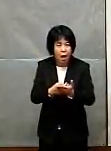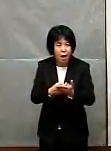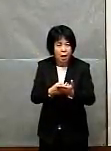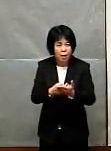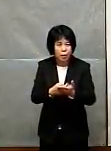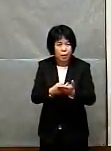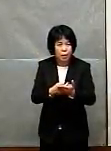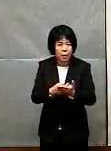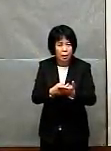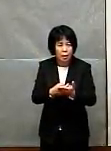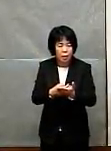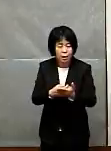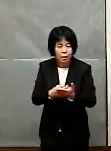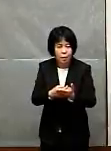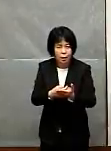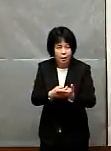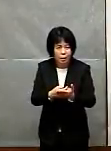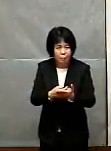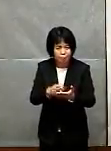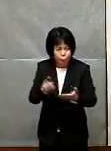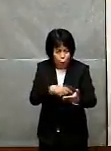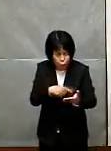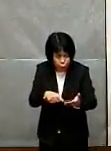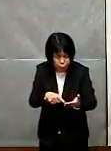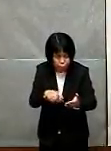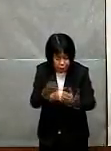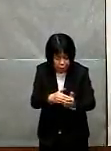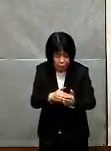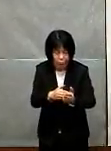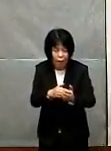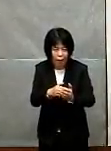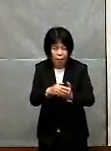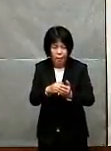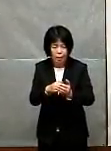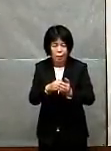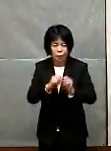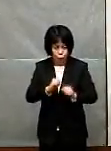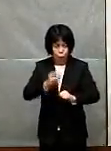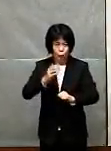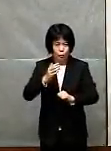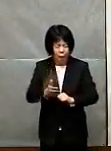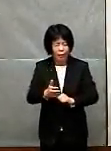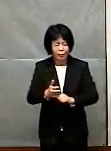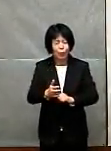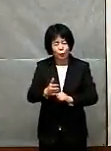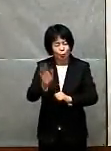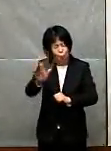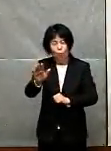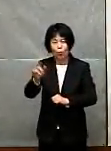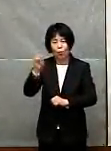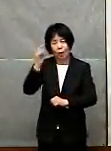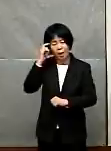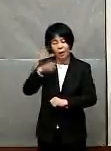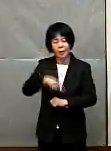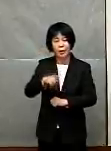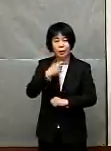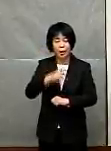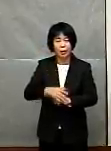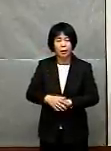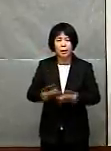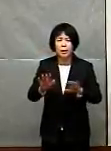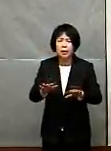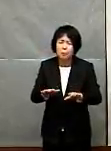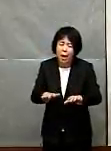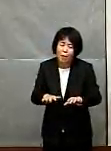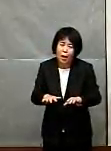まあ、踏み込むのかどうかというようなことも考えていきたいというふうに思っております。今の